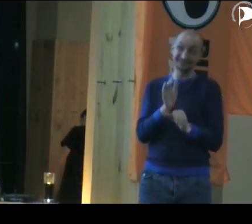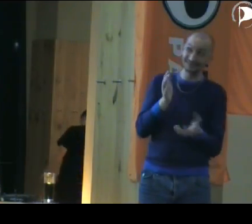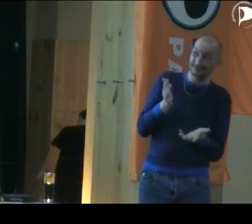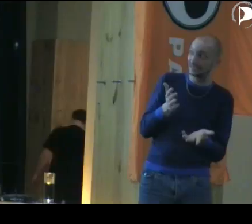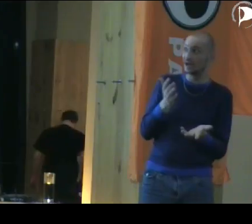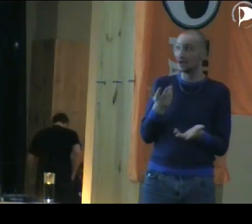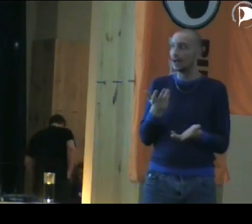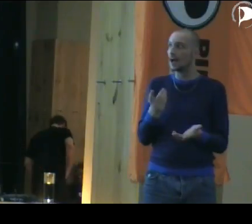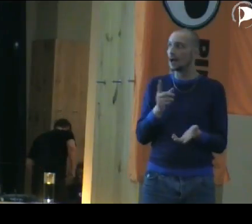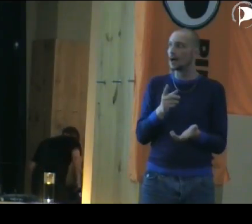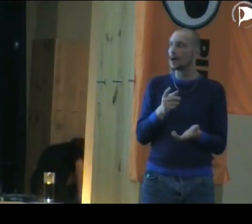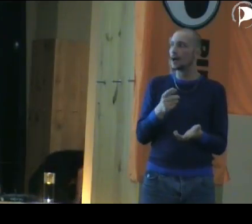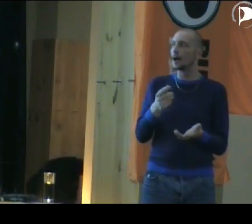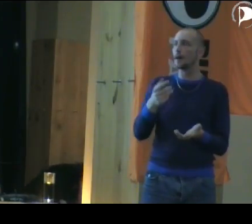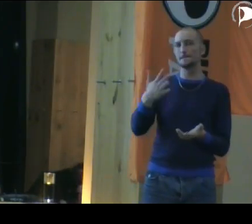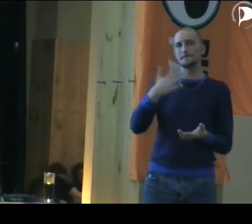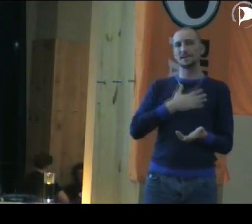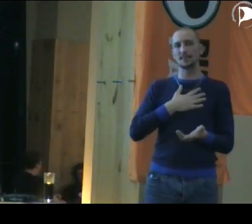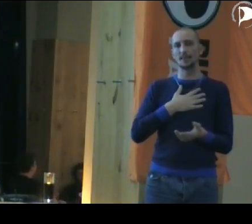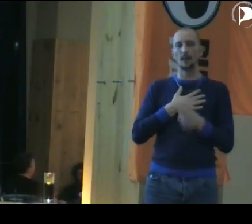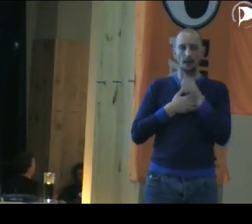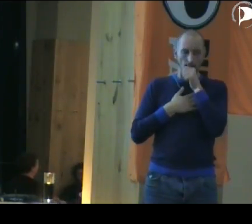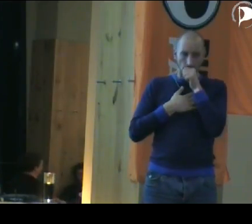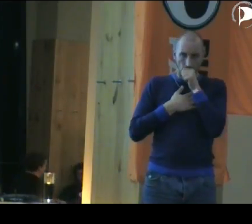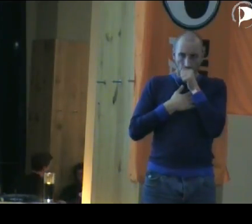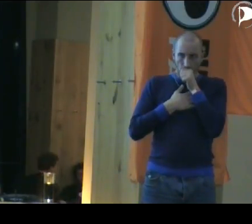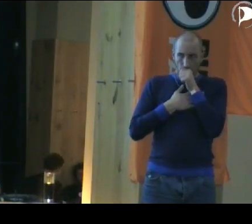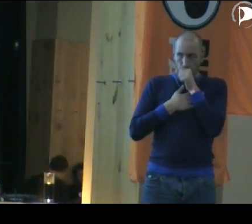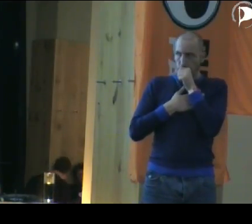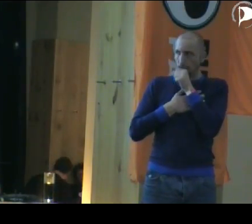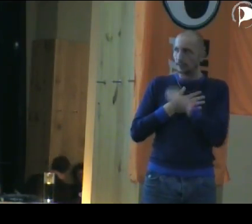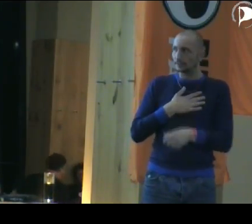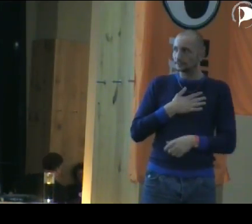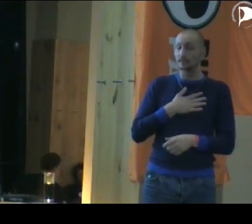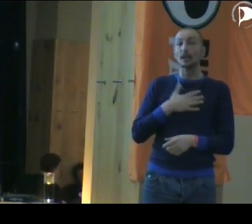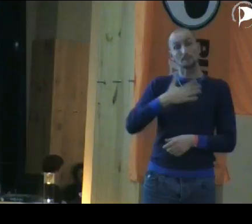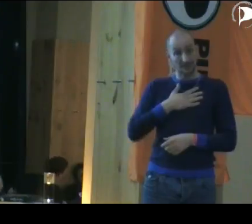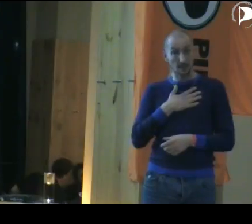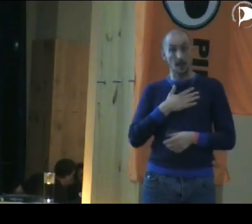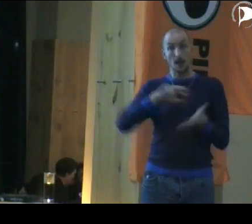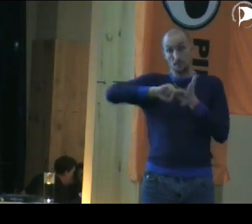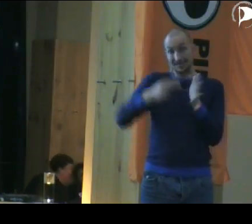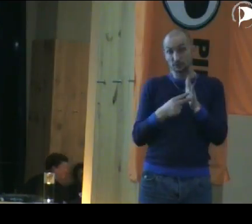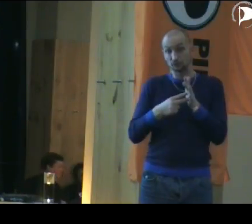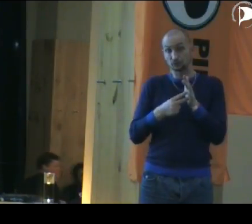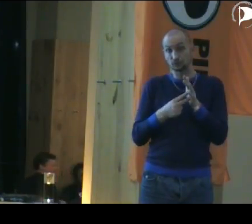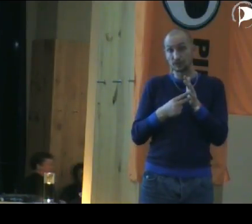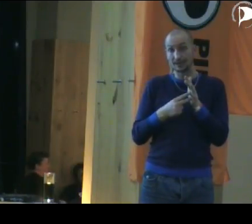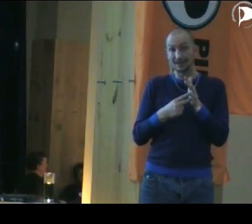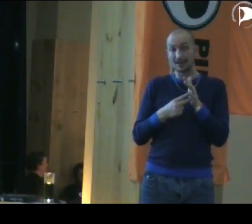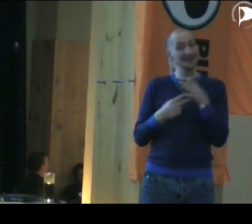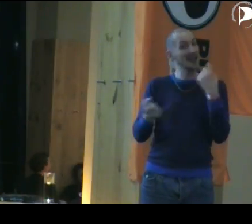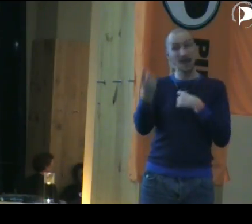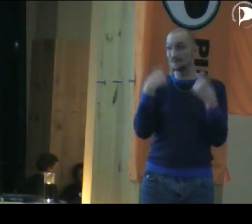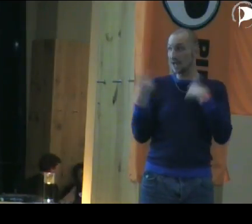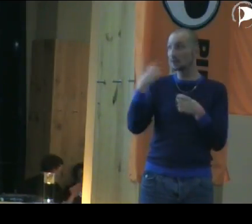kommt bin ich politisch unerfahren ist er seit 2000 leute seid